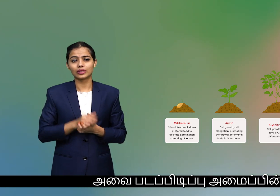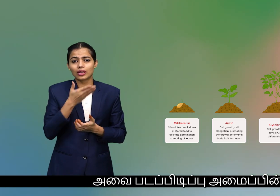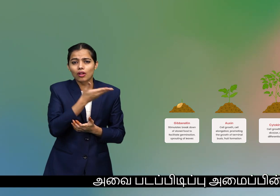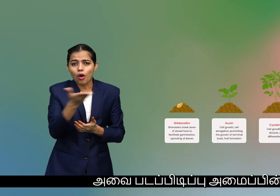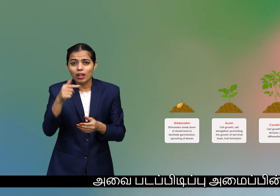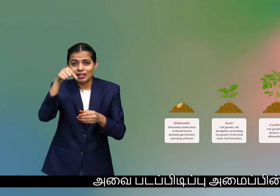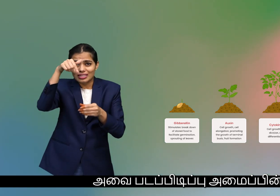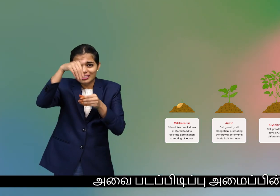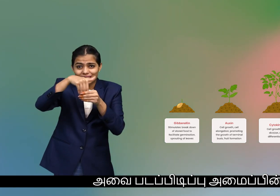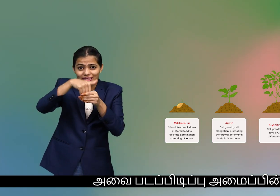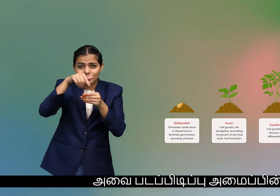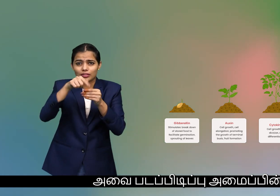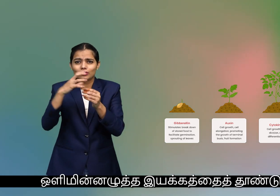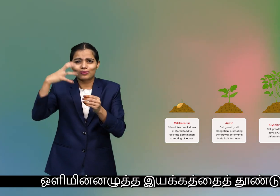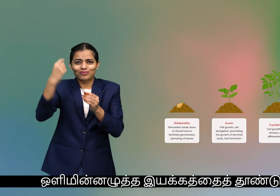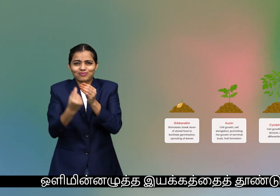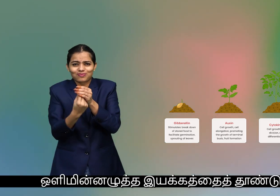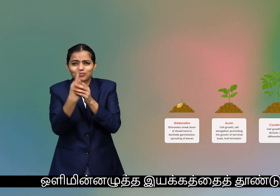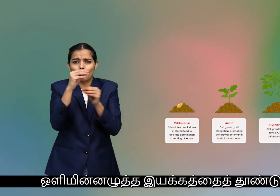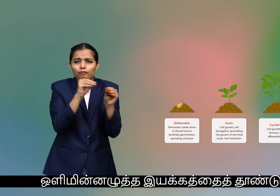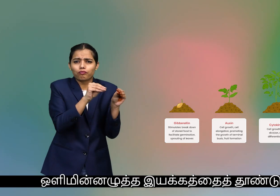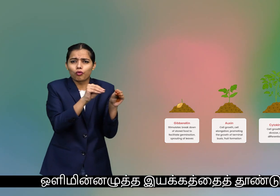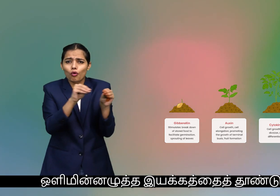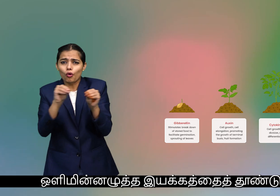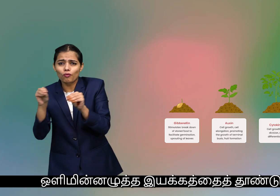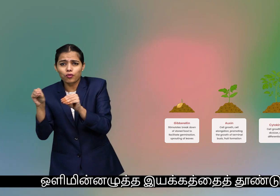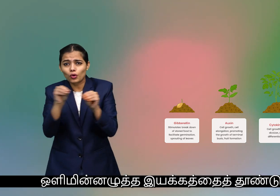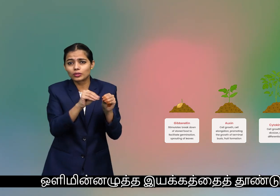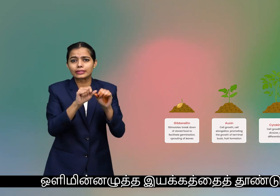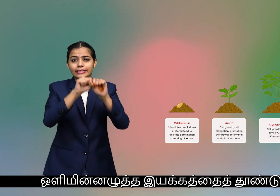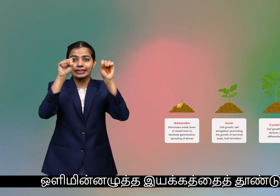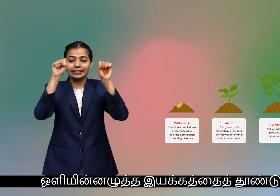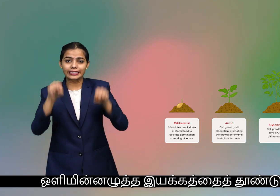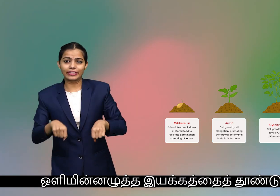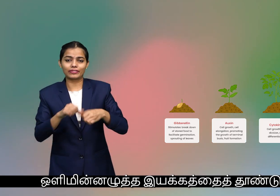அவை படப்பிடிப்பு அமைப்பின் ஒளிமின்னழுத்த இயக்கத்தை தூண்டுகின்றன.